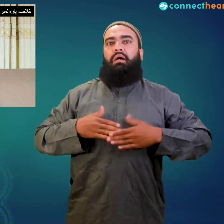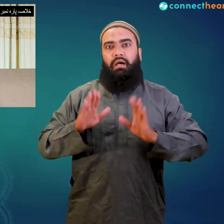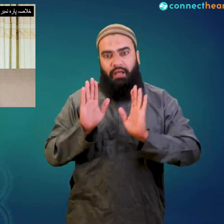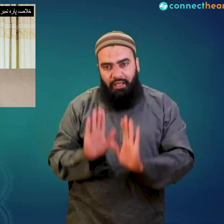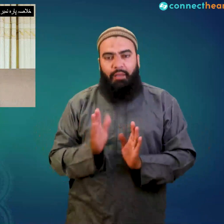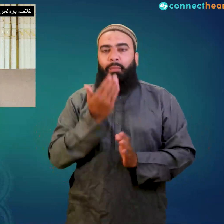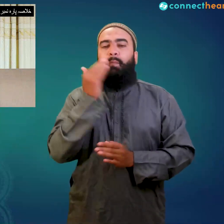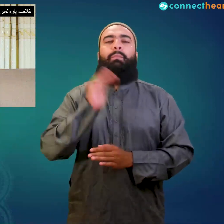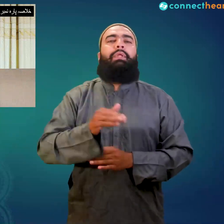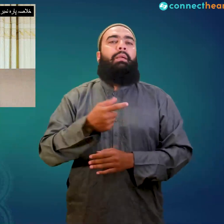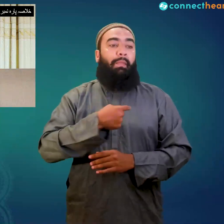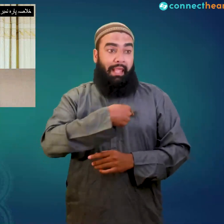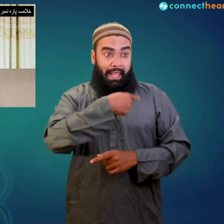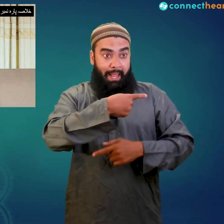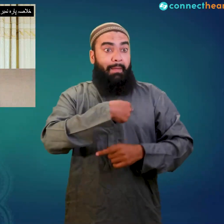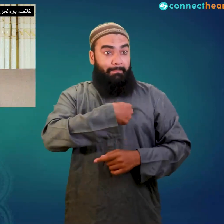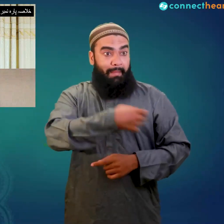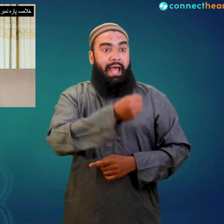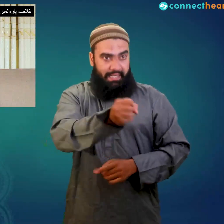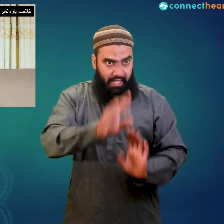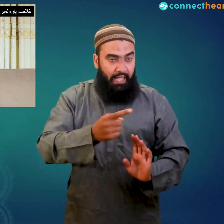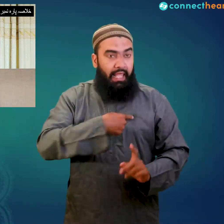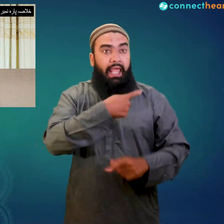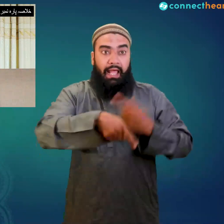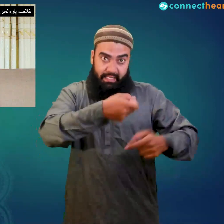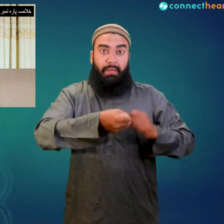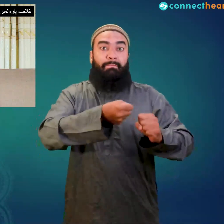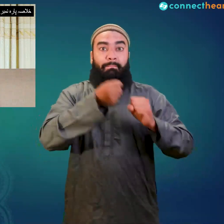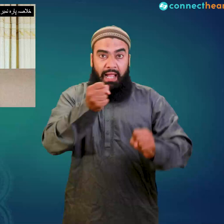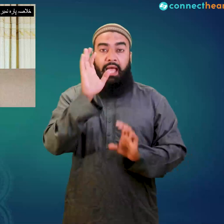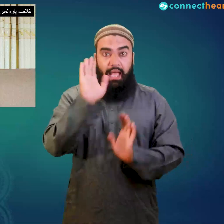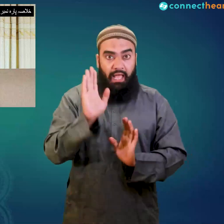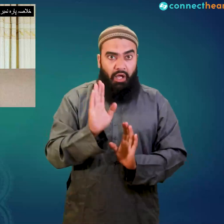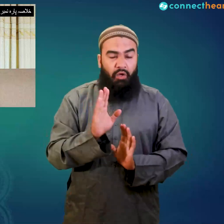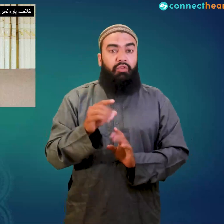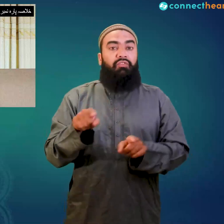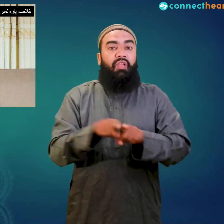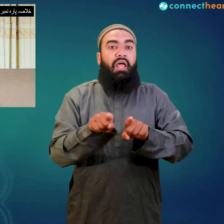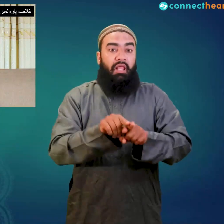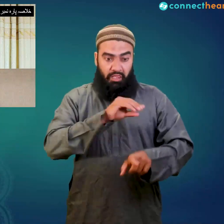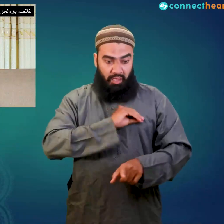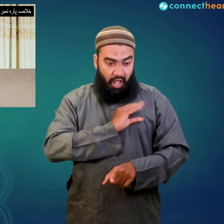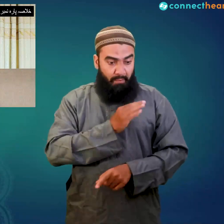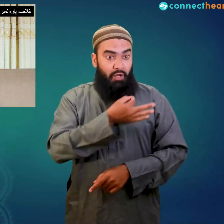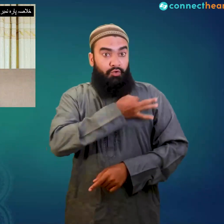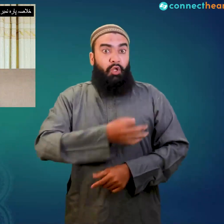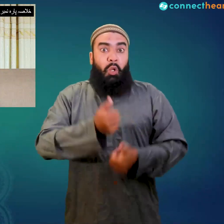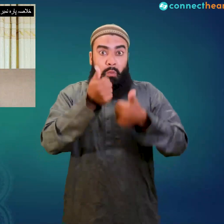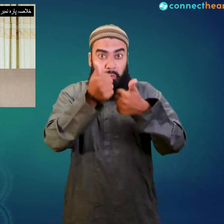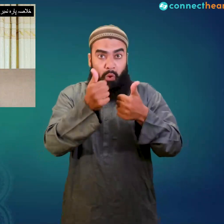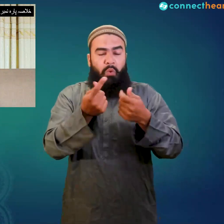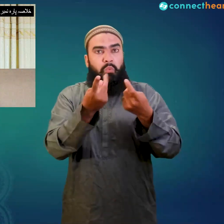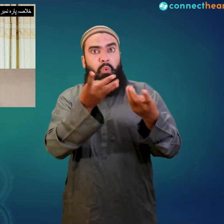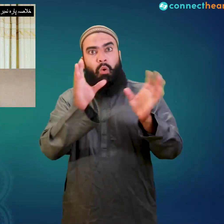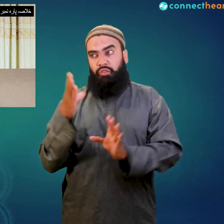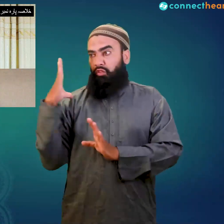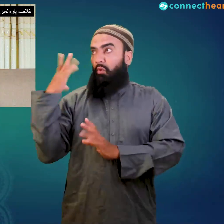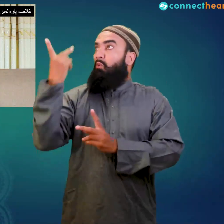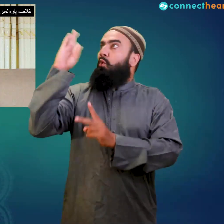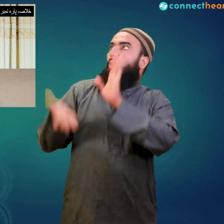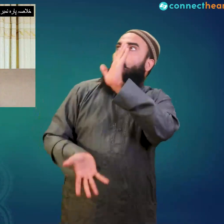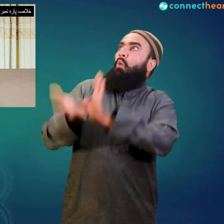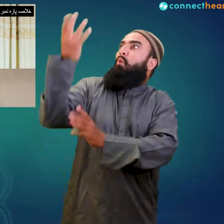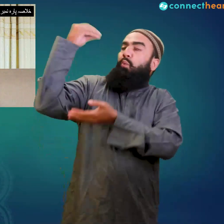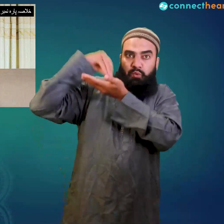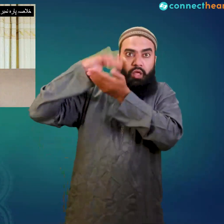جو کرے گا، فرمایا اس کی قدر اللہ رب العزت کے ہاں ہے۔ اور اس آیت کے حوالے سے یہ بھی فرمایا گیا کہ جو کوئی